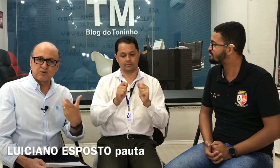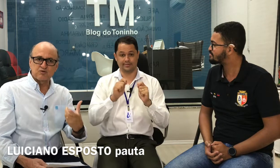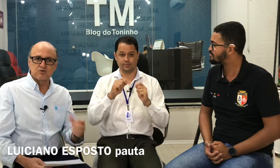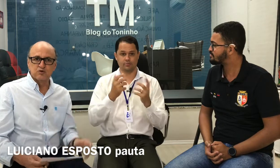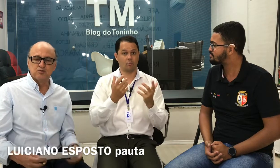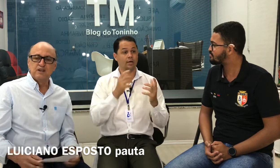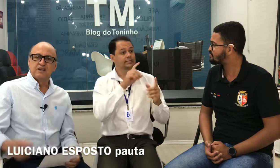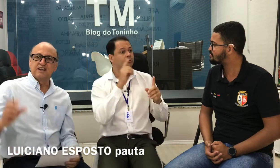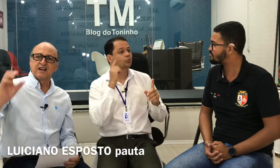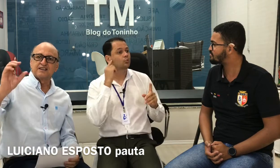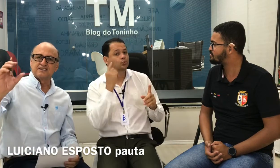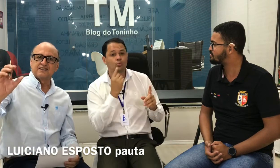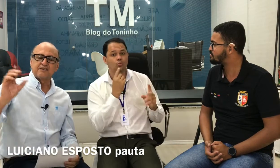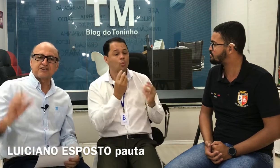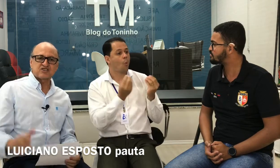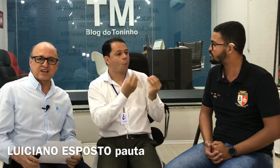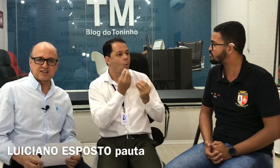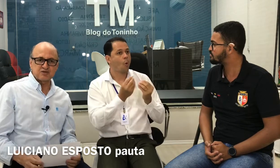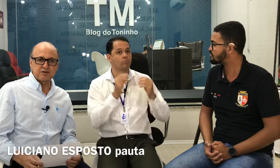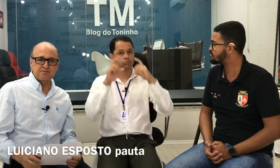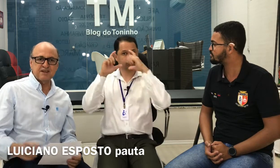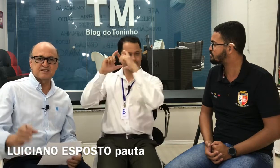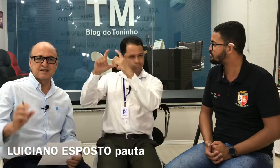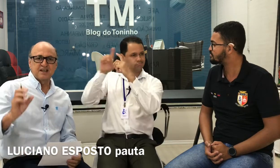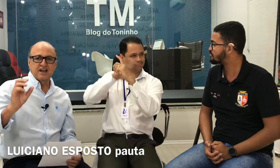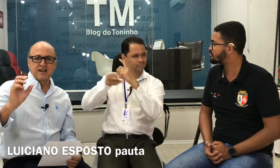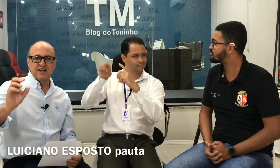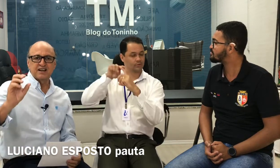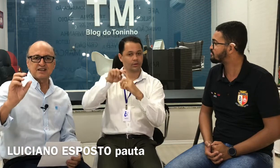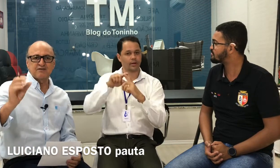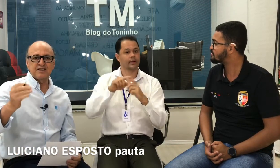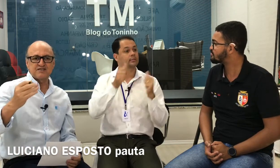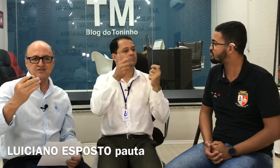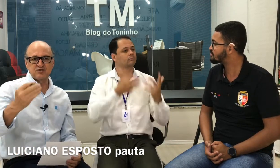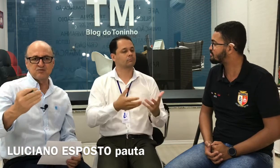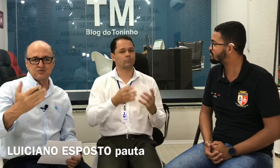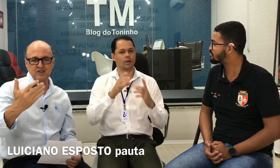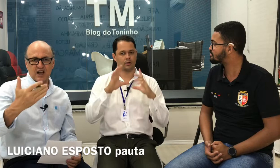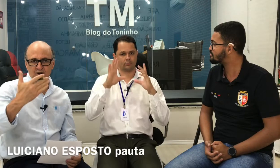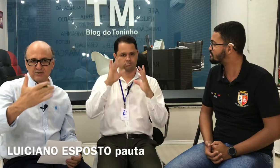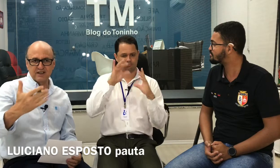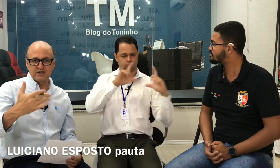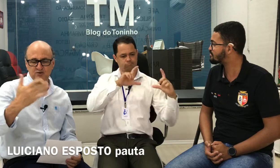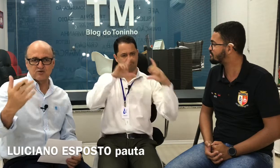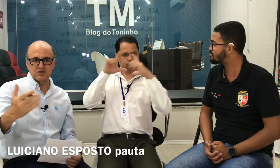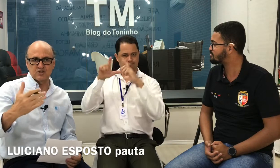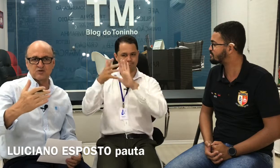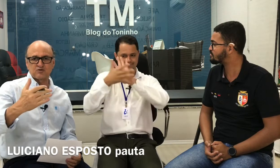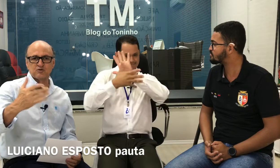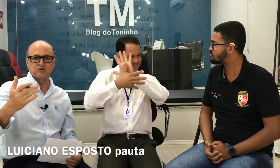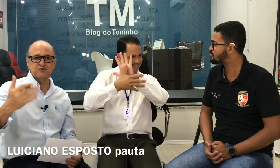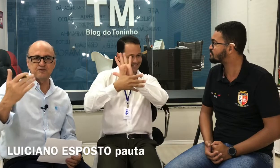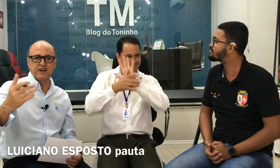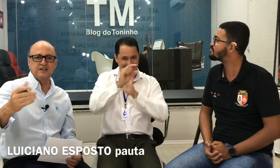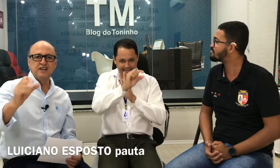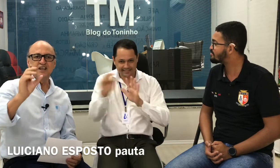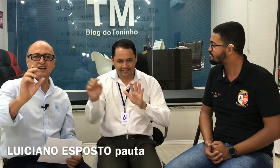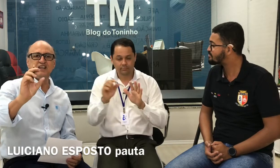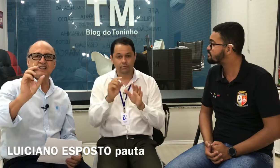surdo na fachada de sua empresa através de um sinal, né, que os surdos veem, e